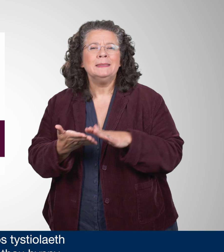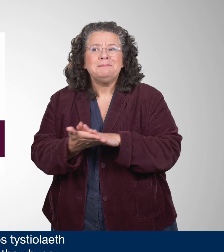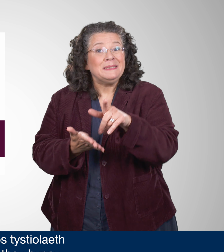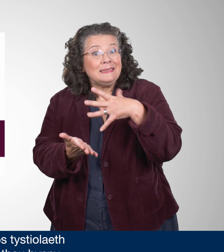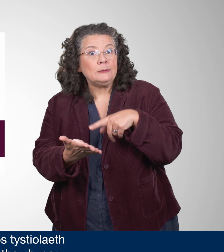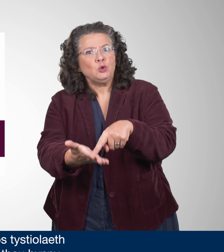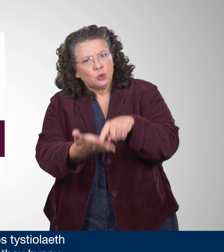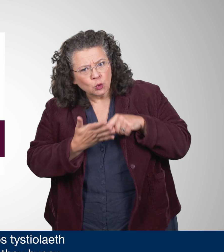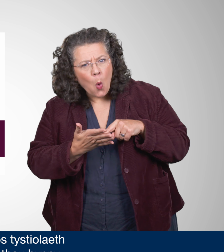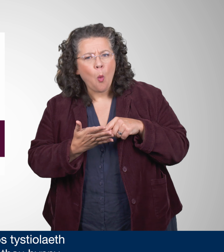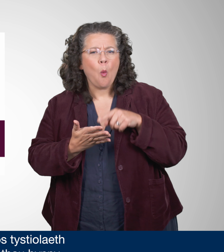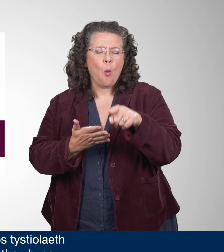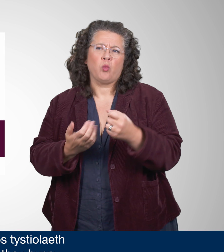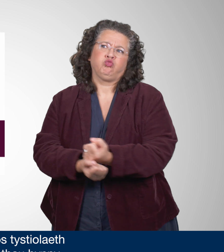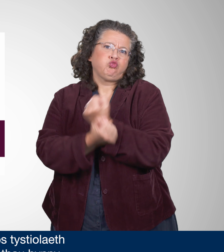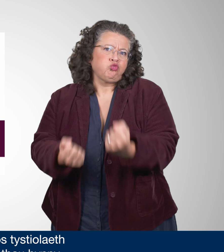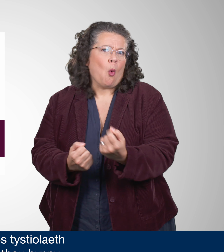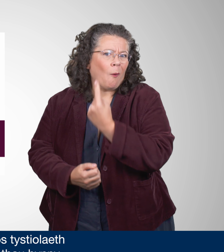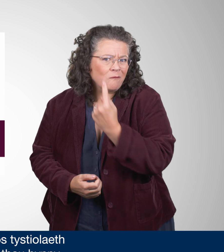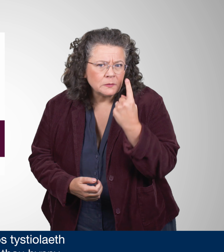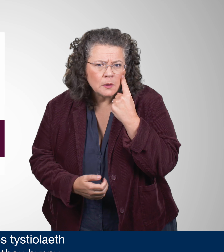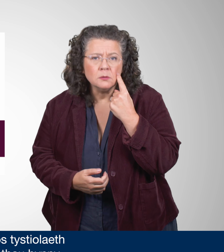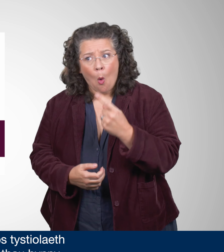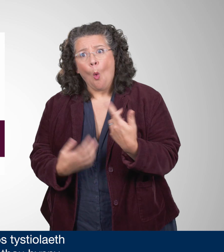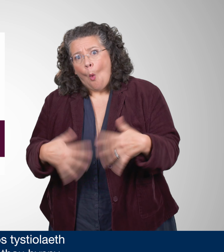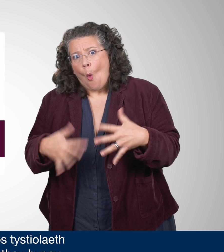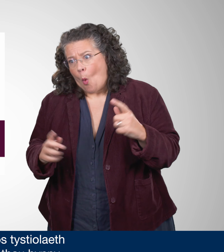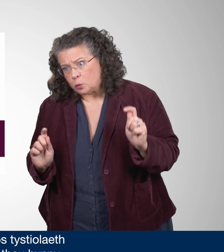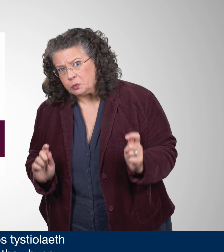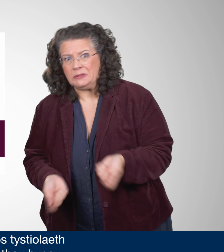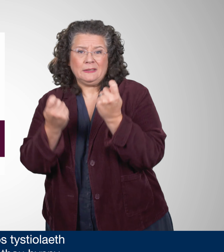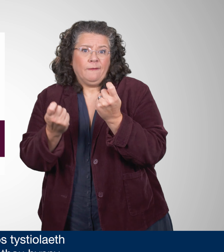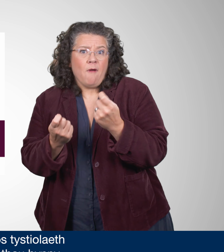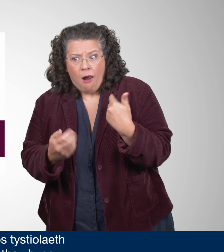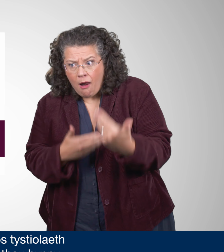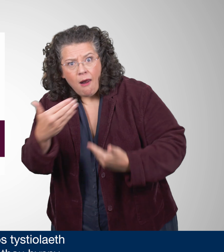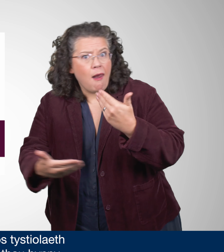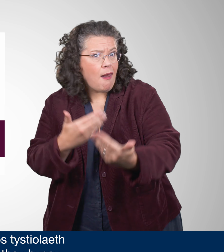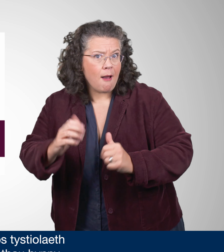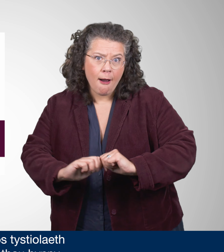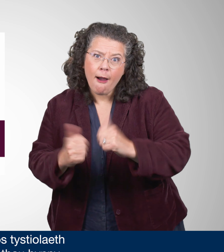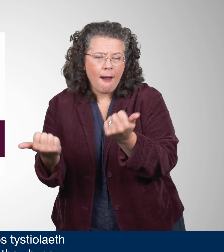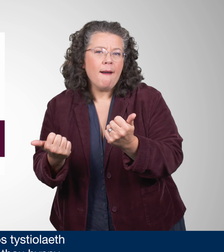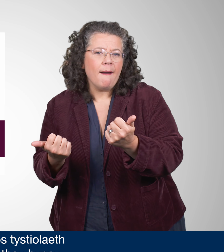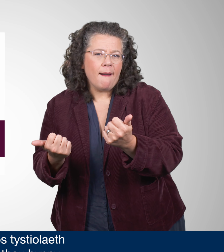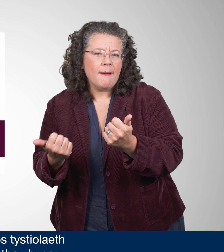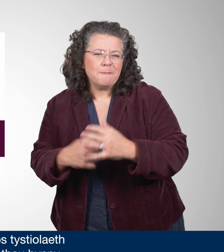Dylech allu dangos tystiolaeth gref o effaith y pethau